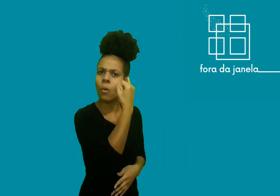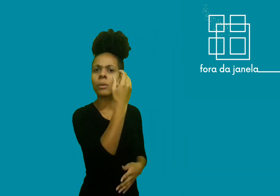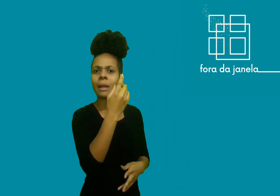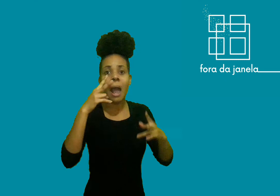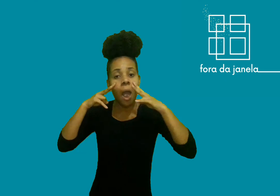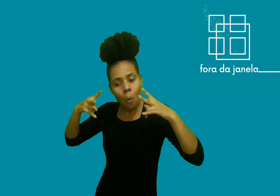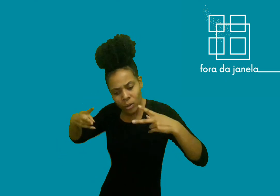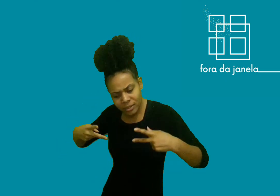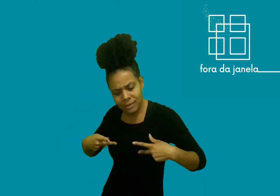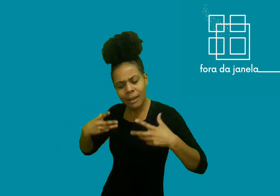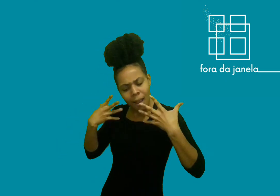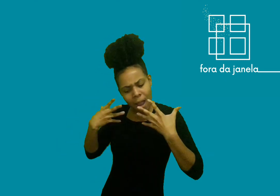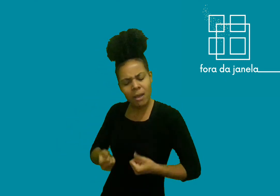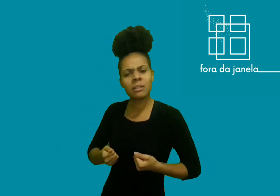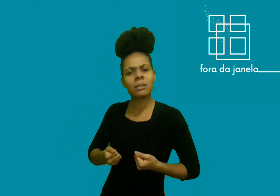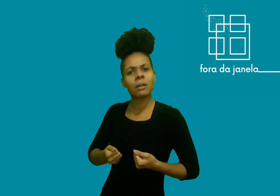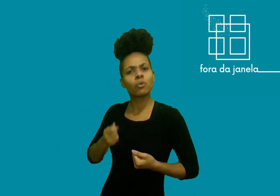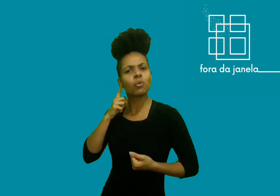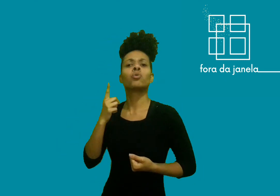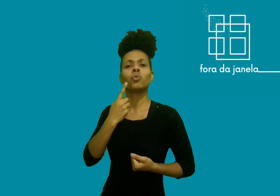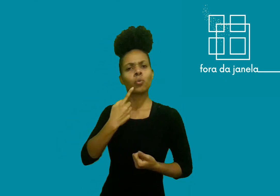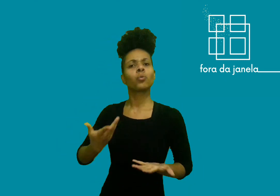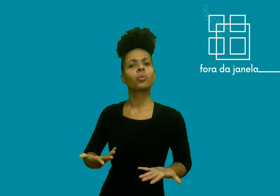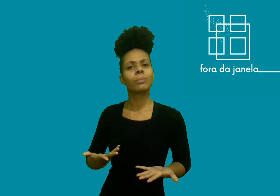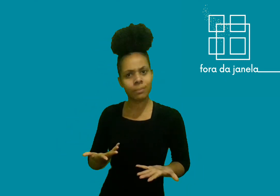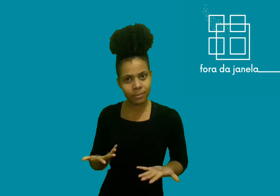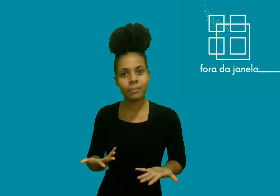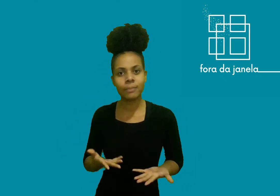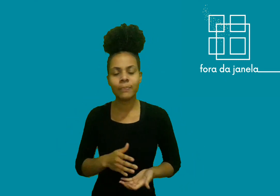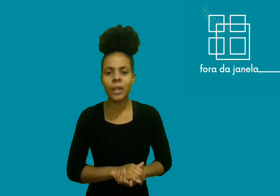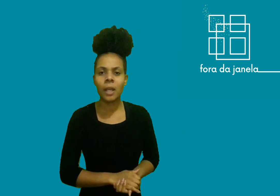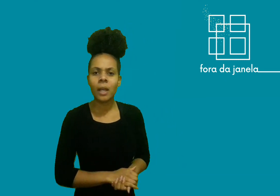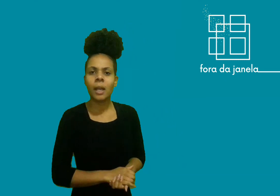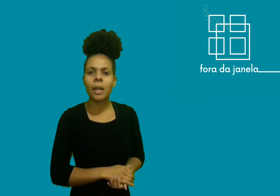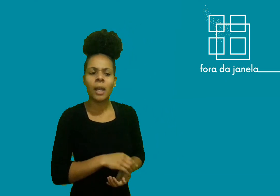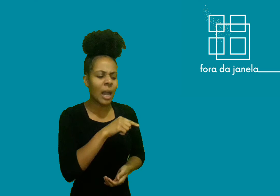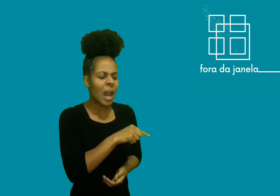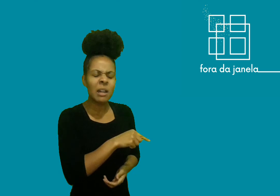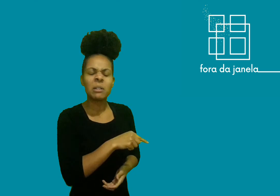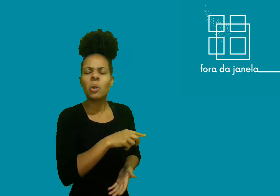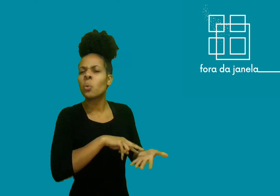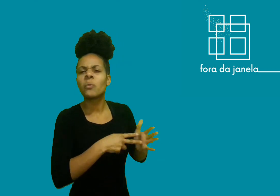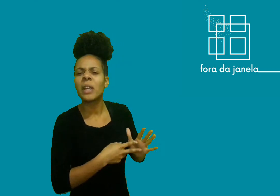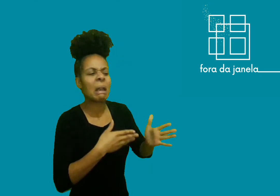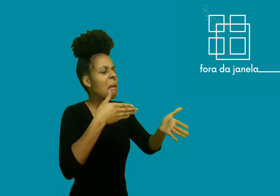como sujeitos por inteiro. E eles são sujeitos surdos e eles se reconhecem como tais, como pessoas